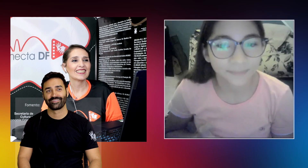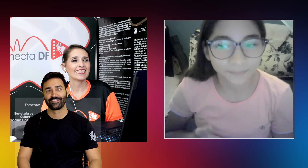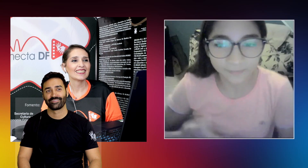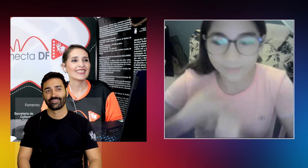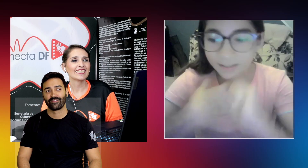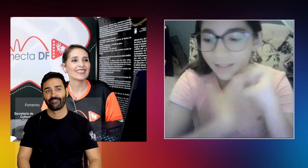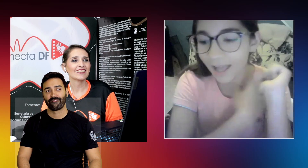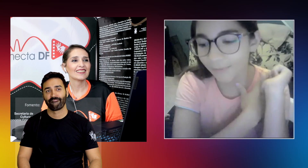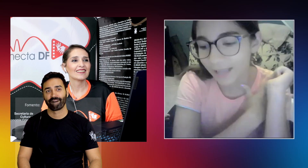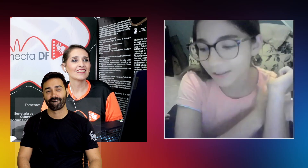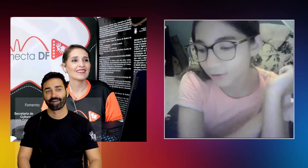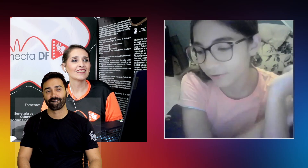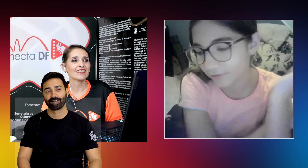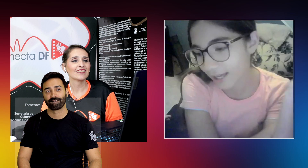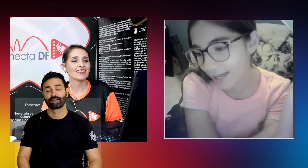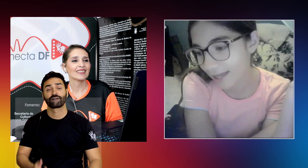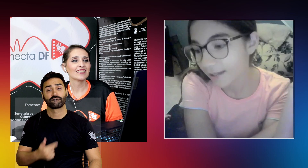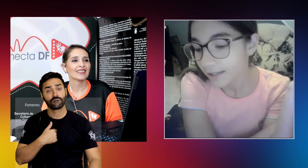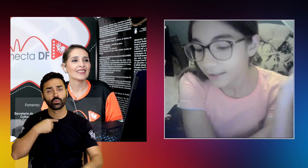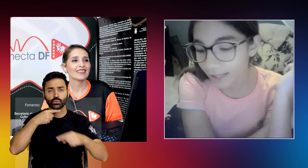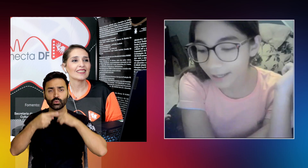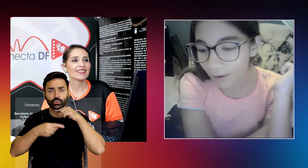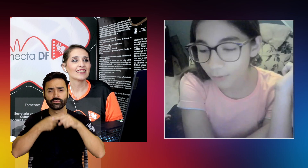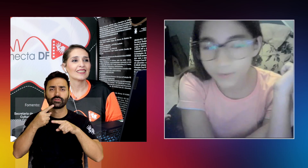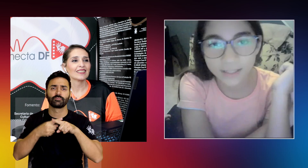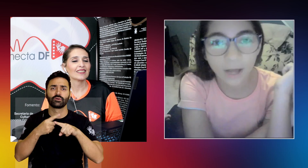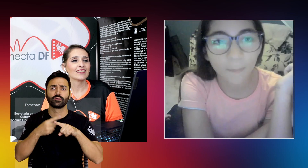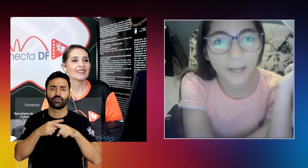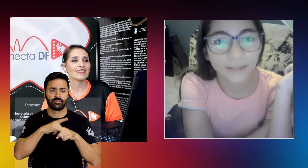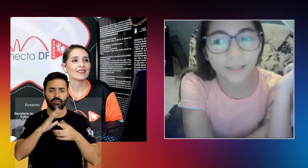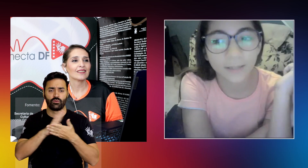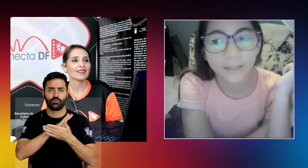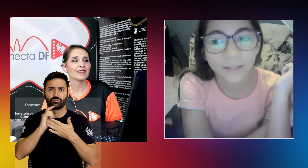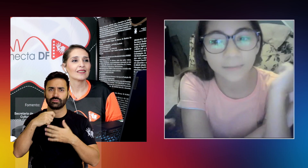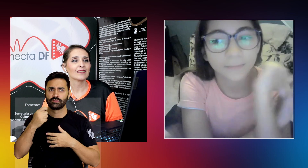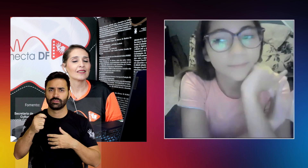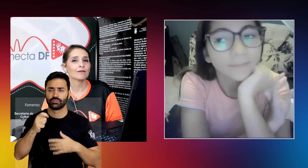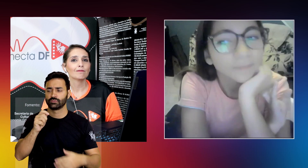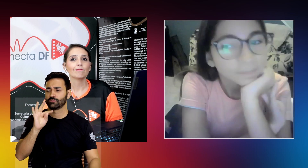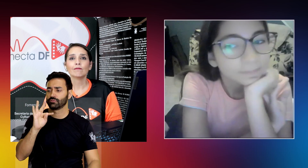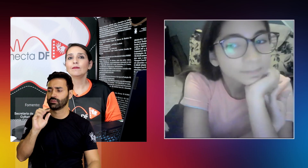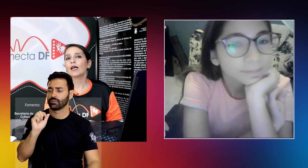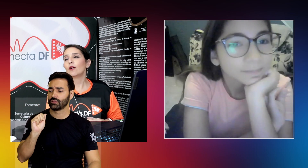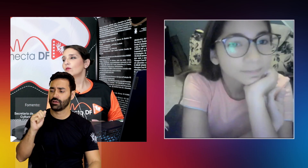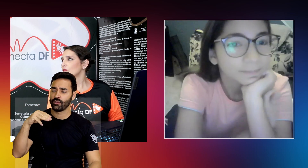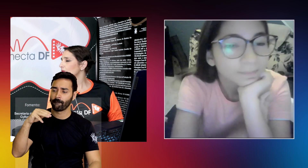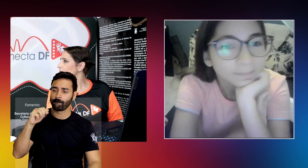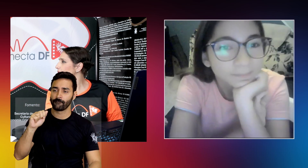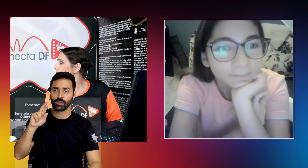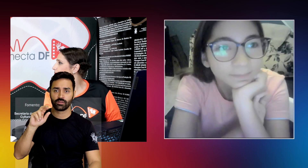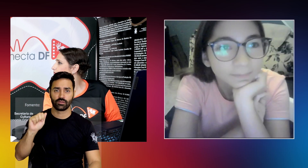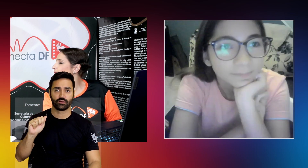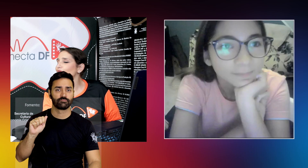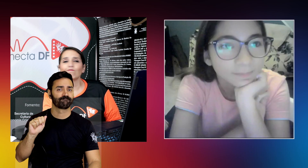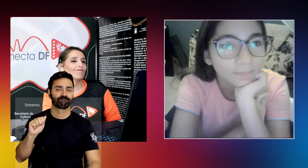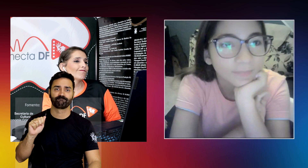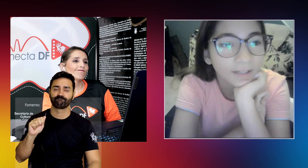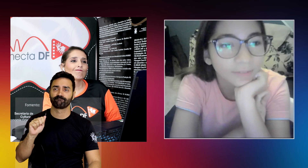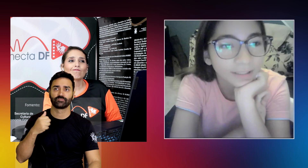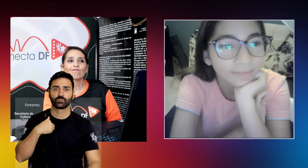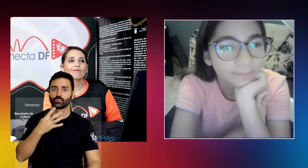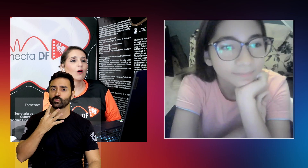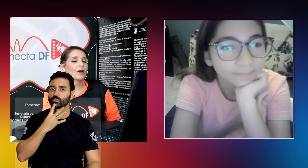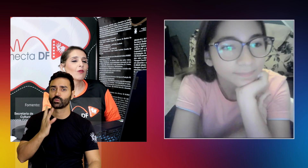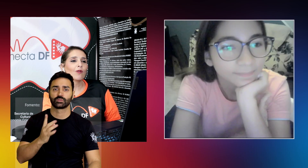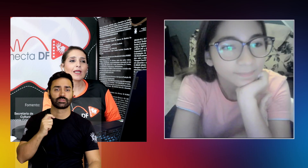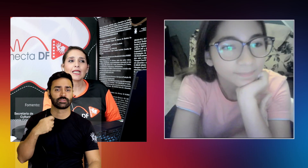Mas a minha dúvida é, tem algum sinal para tâmara? Não. Não,